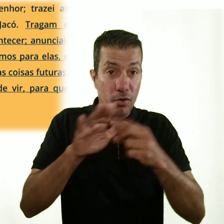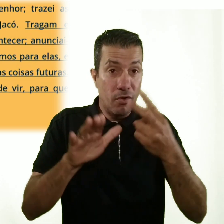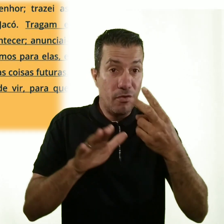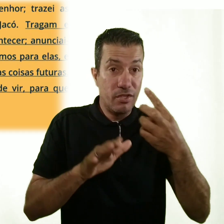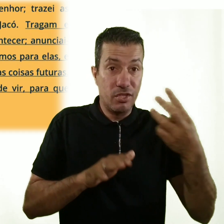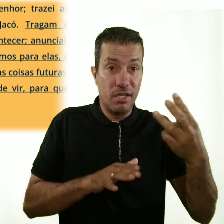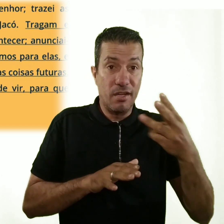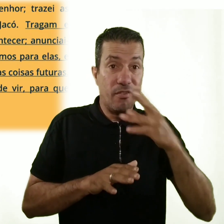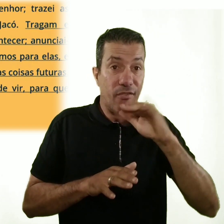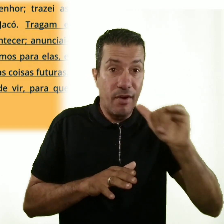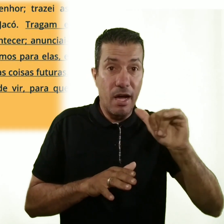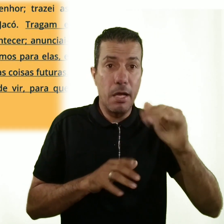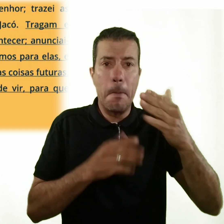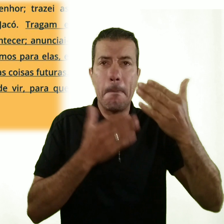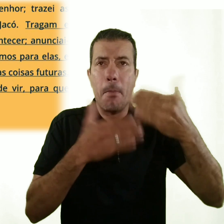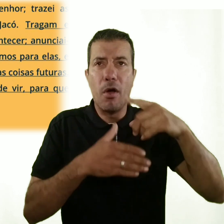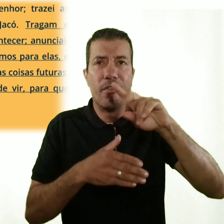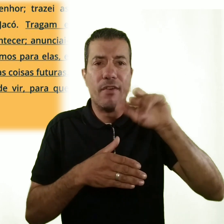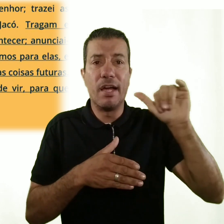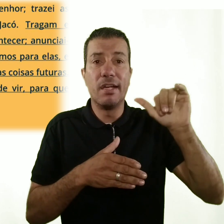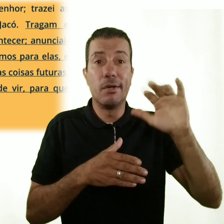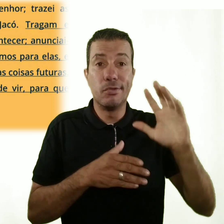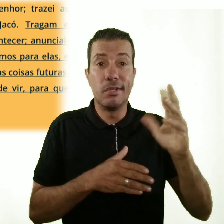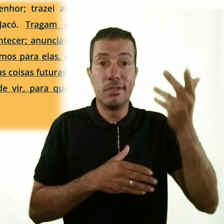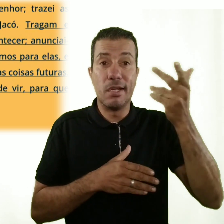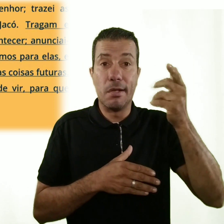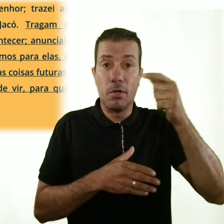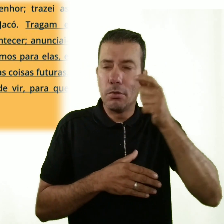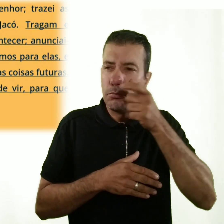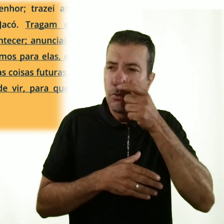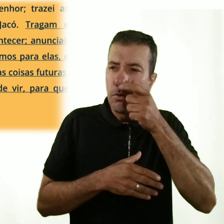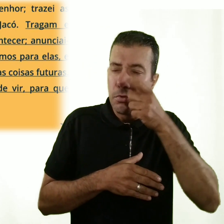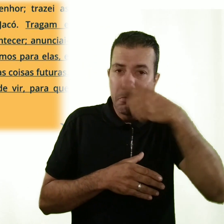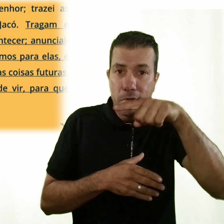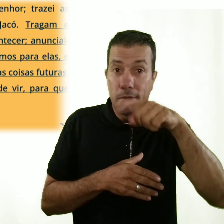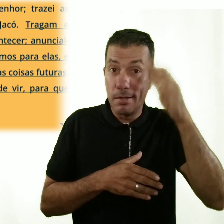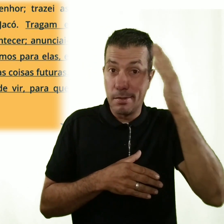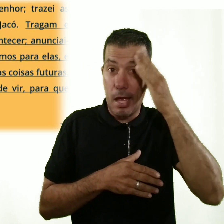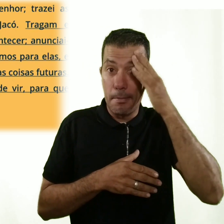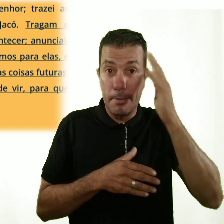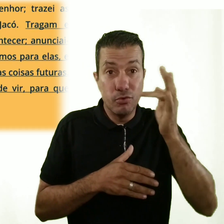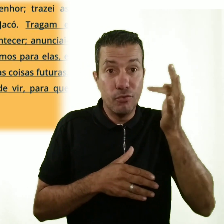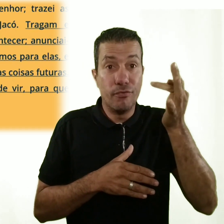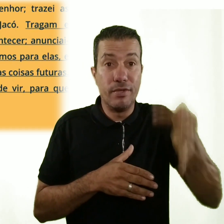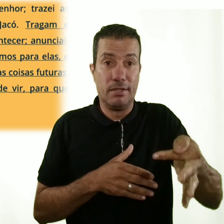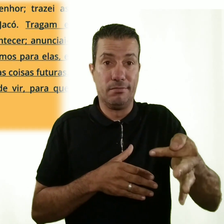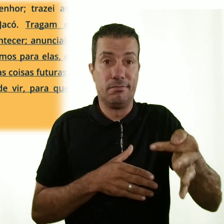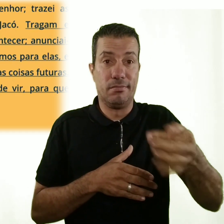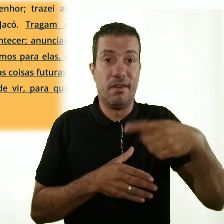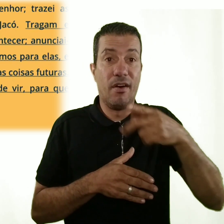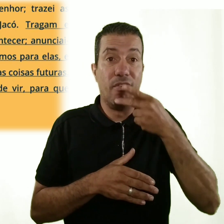coisas passadas, para que atentemos para elas e saibamos o fim delas. Ou fazei-nos ouvir as coisas